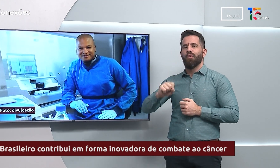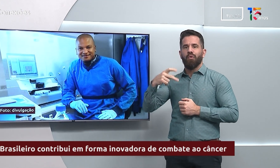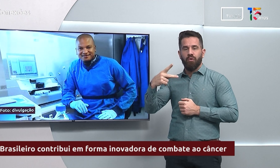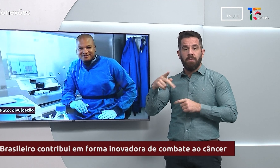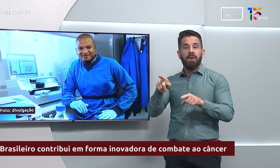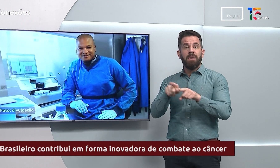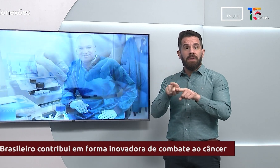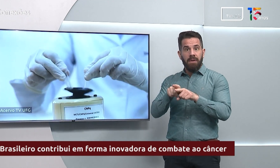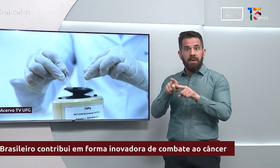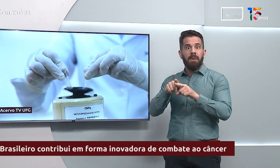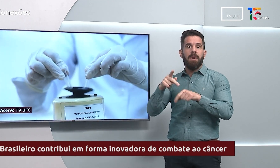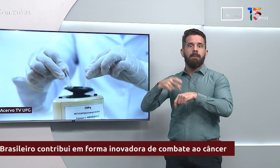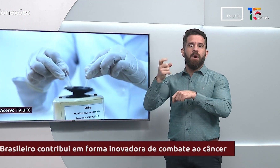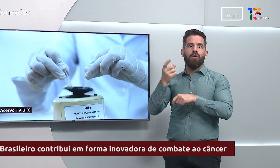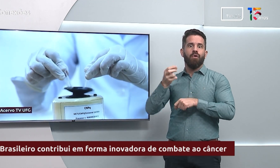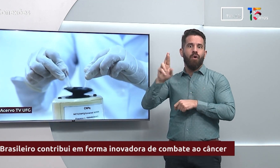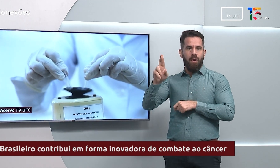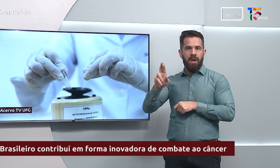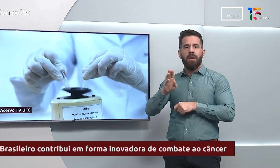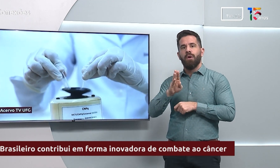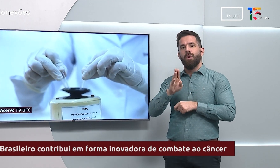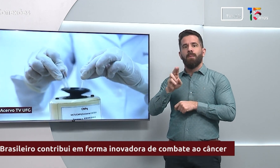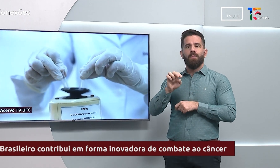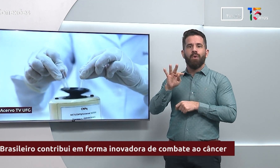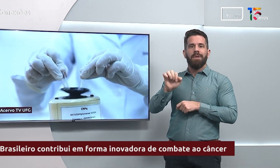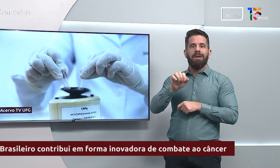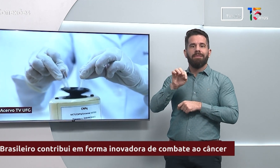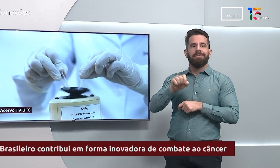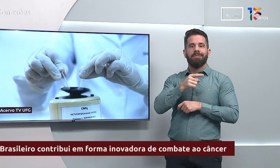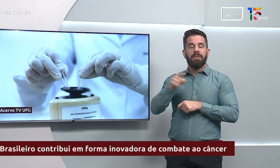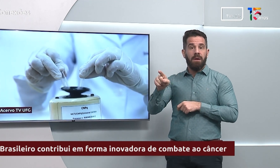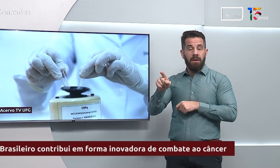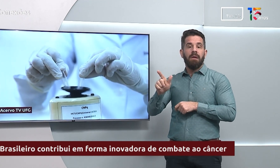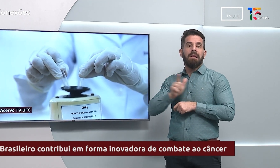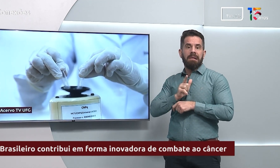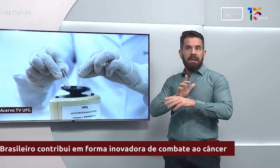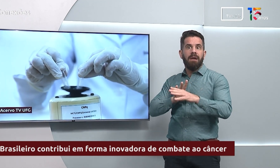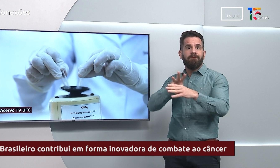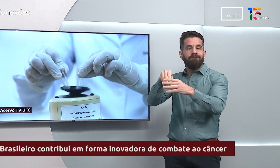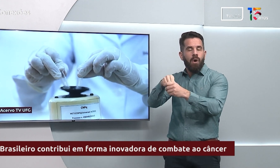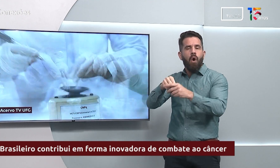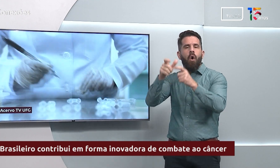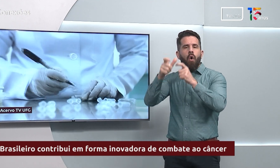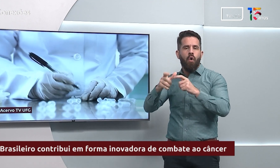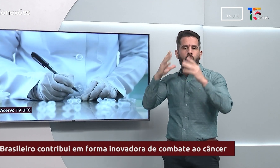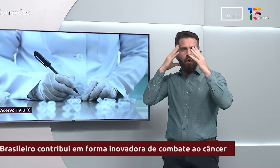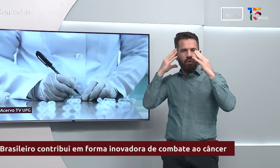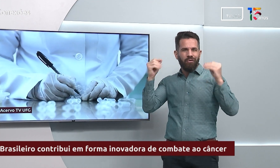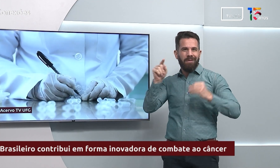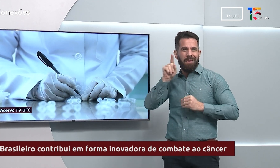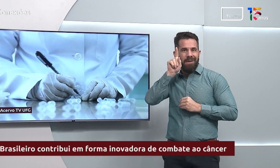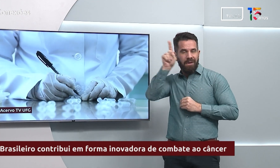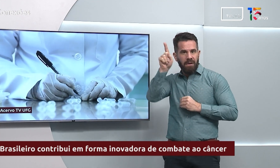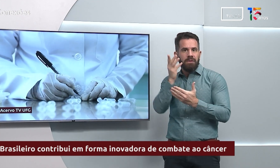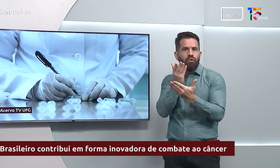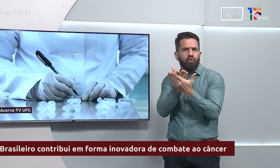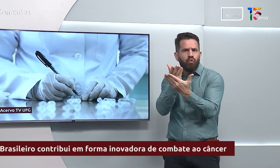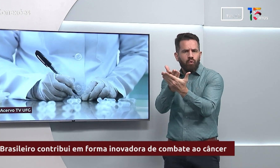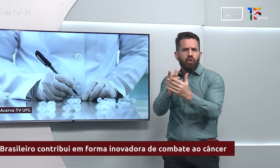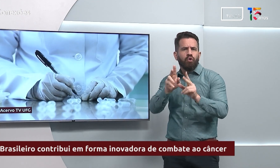mata de forma agressiva as células de câncer, acarretando várias sequelas ao corpo do